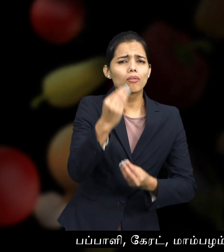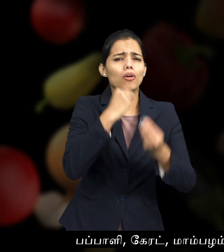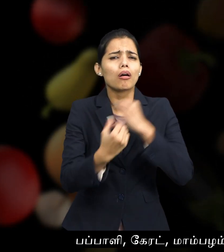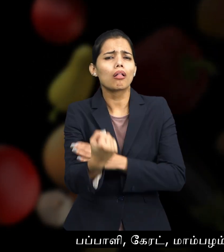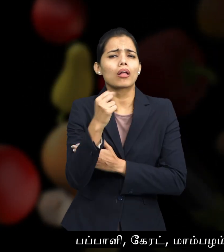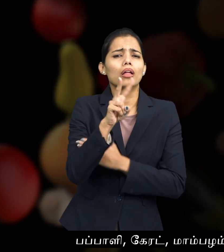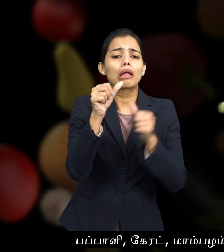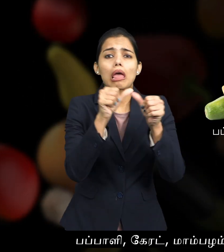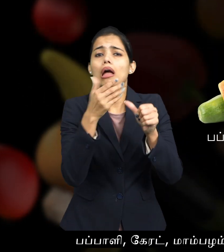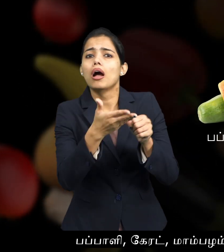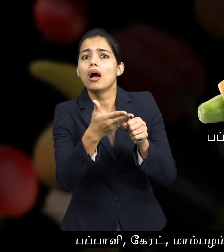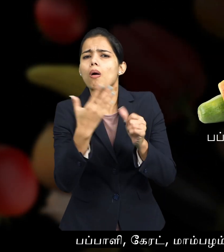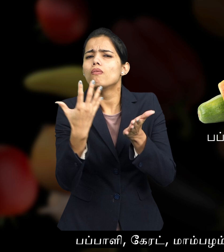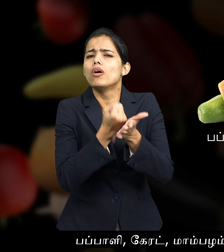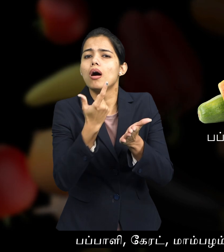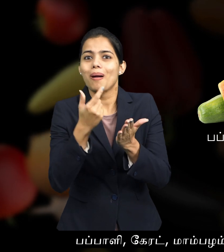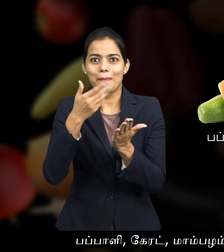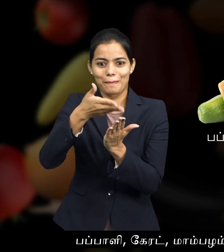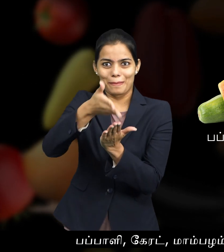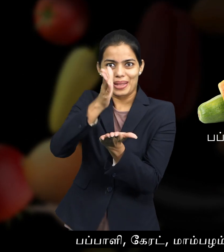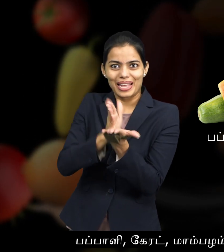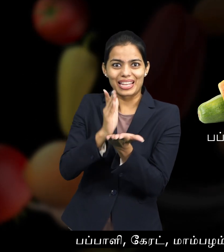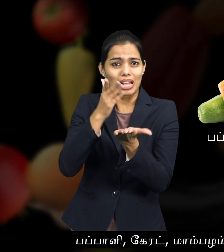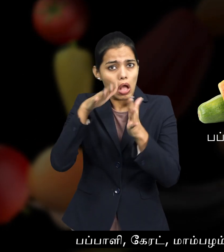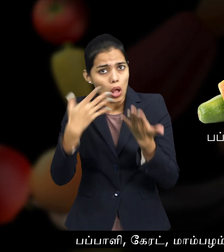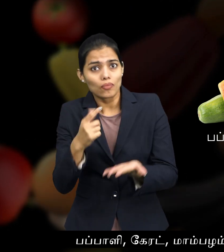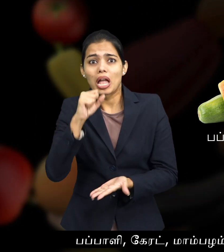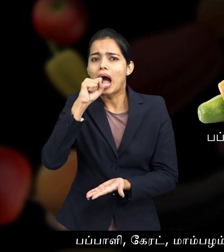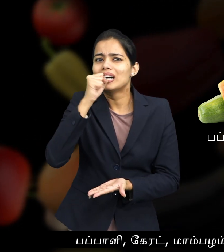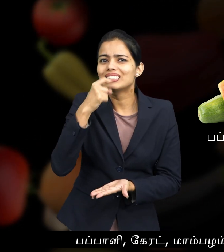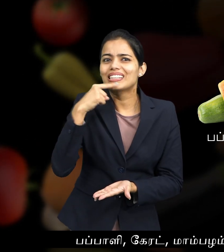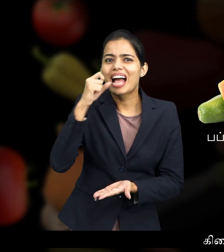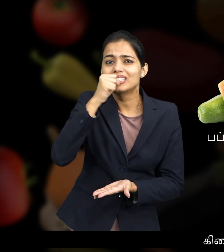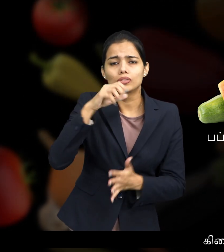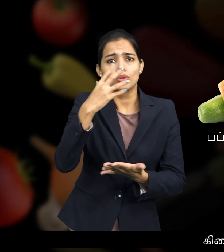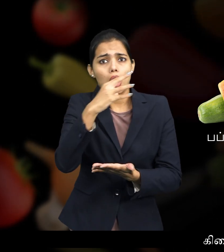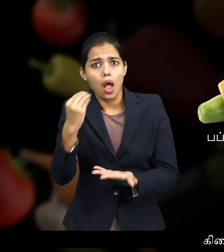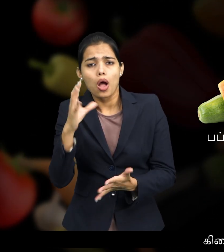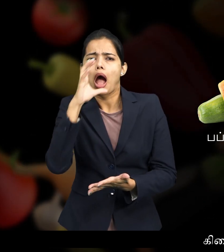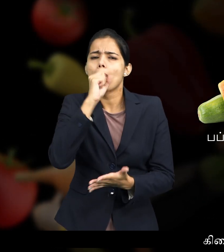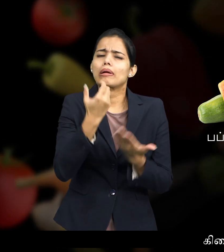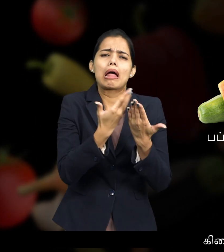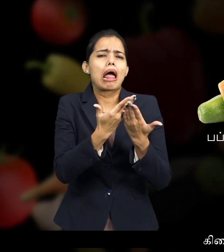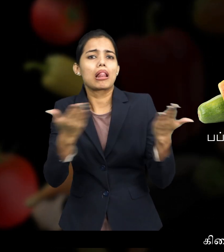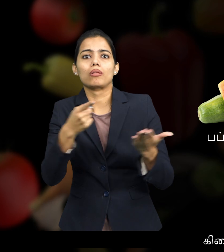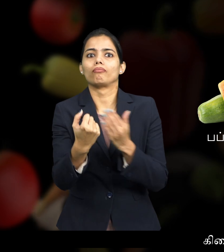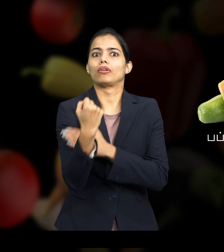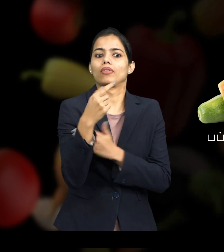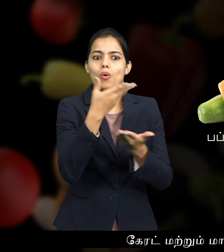காட்சி 9. பப்பாளி, கேரட், மாம்பழம் போன்றவற்றில் உயிர்ச்சத்து ஏ